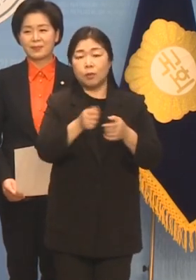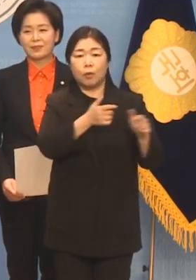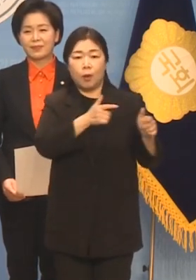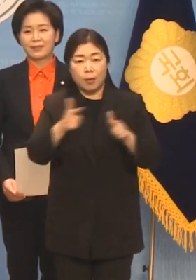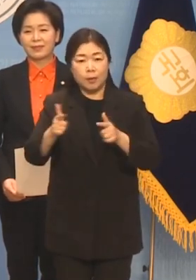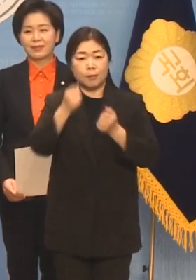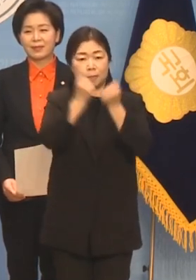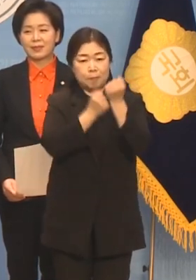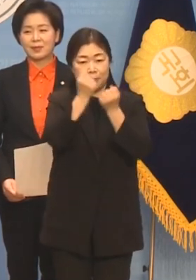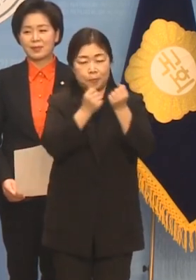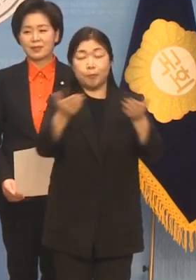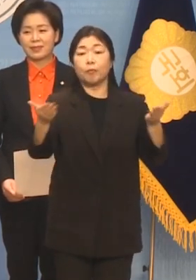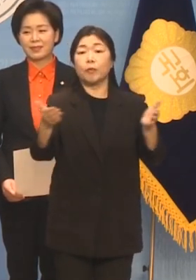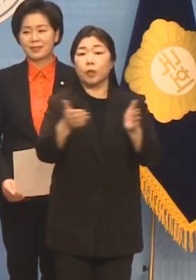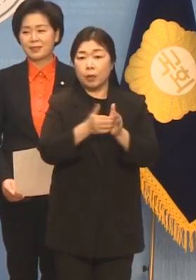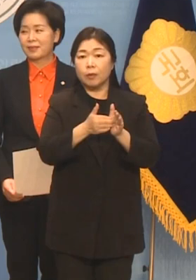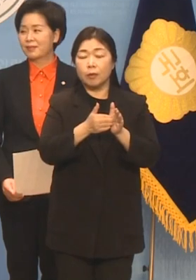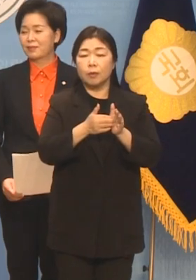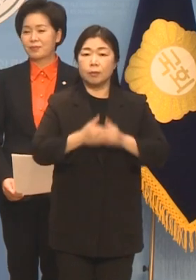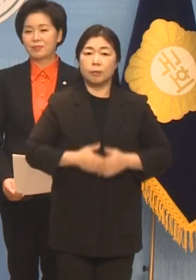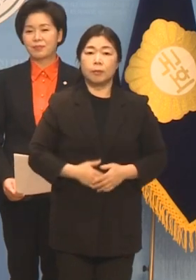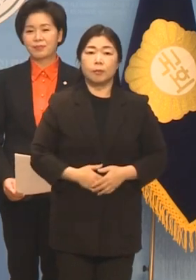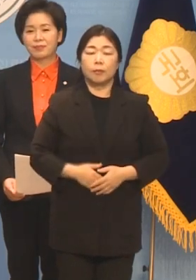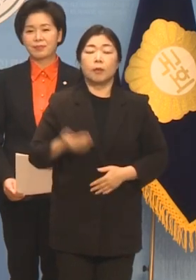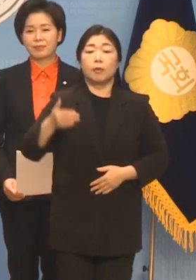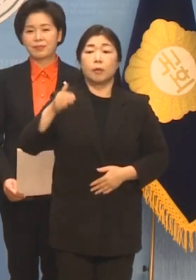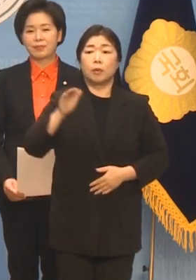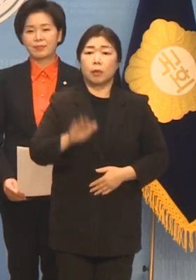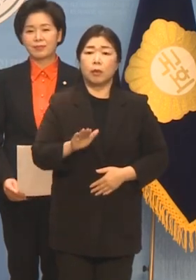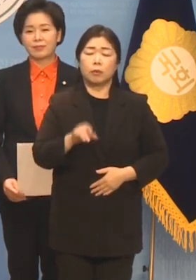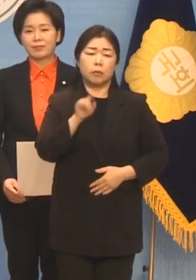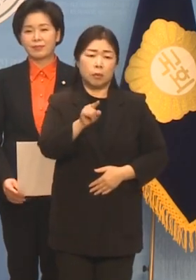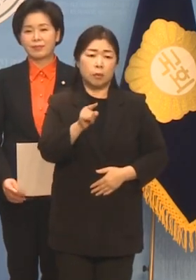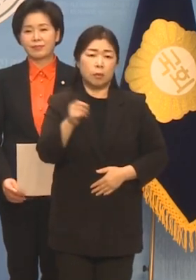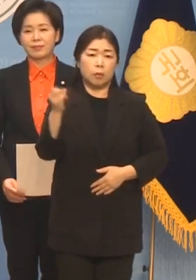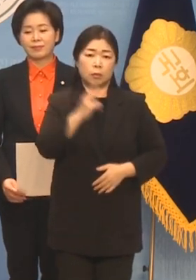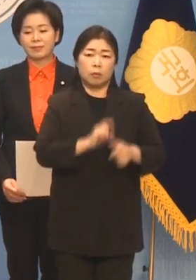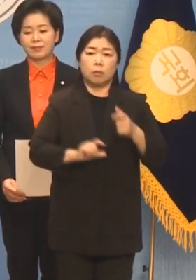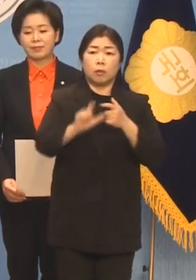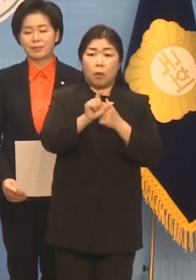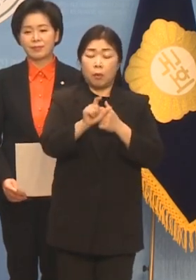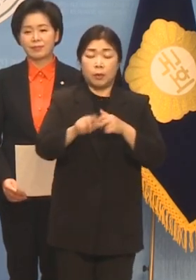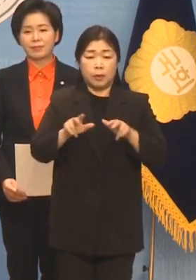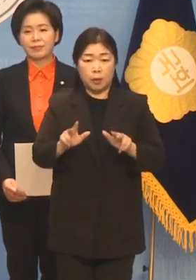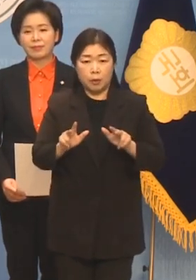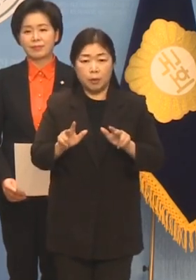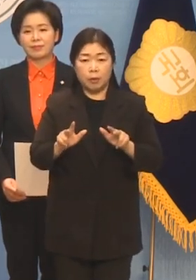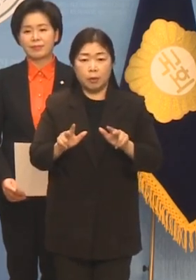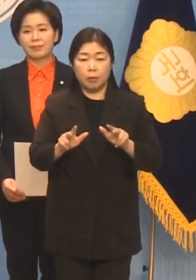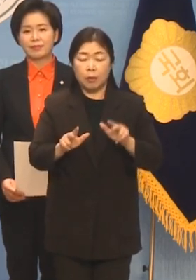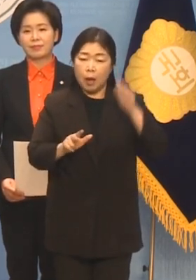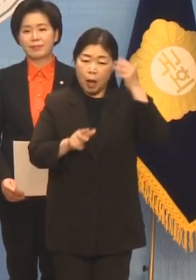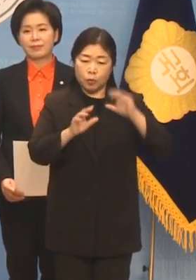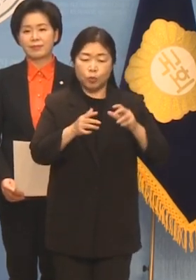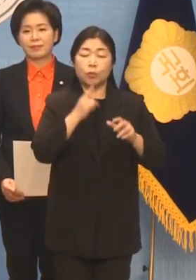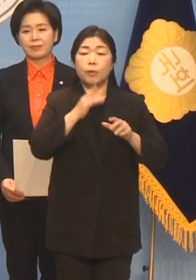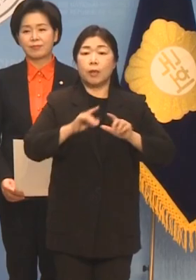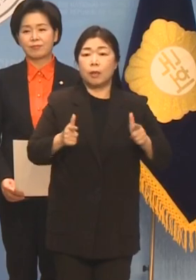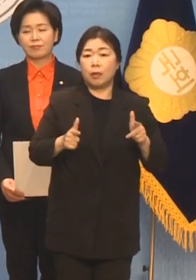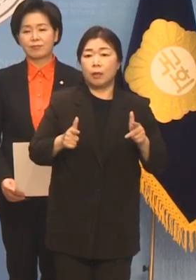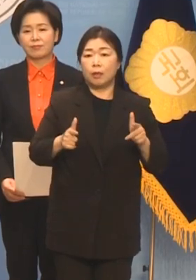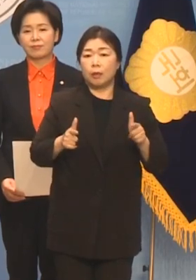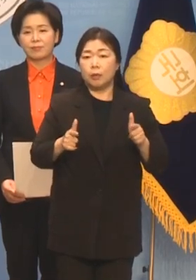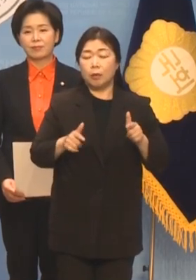대해 가지고 이야기를 했던 기억이 있습니다. 그런데 그것을 넘어 가지고 이제는 우리가 산업에 있어서 먹고